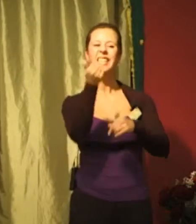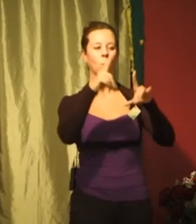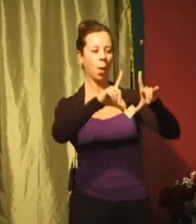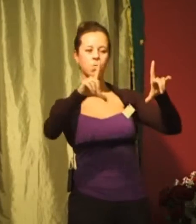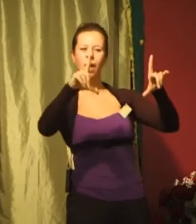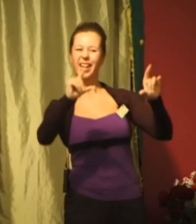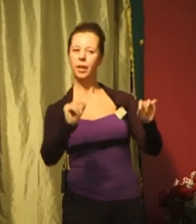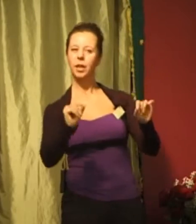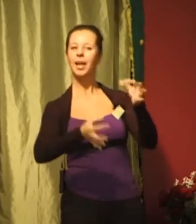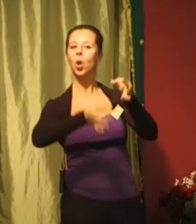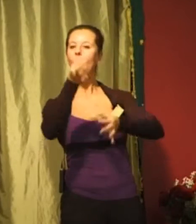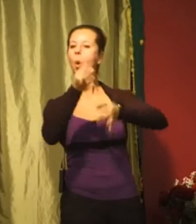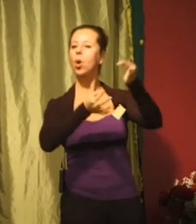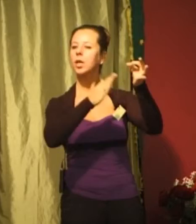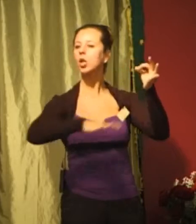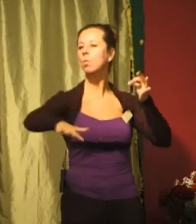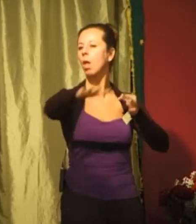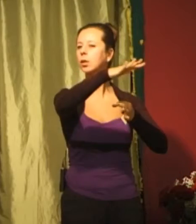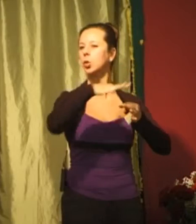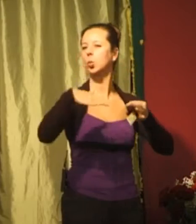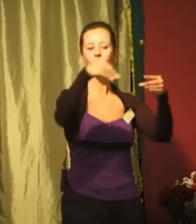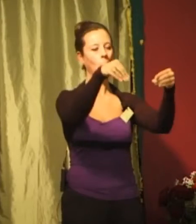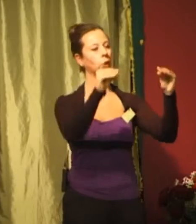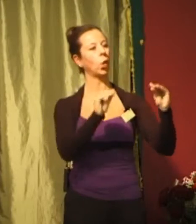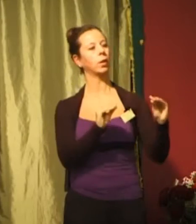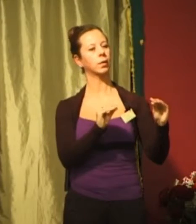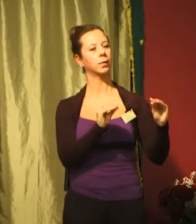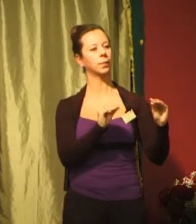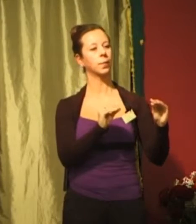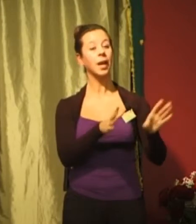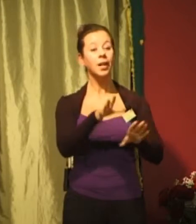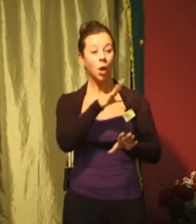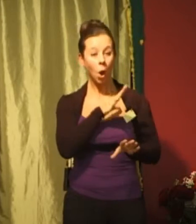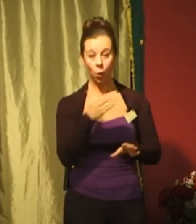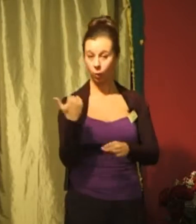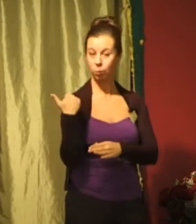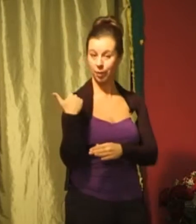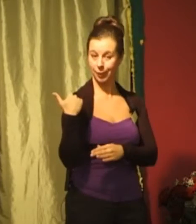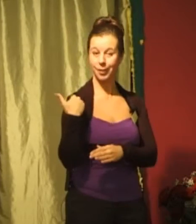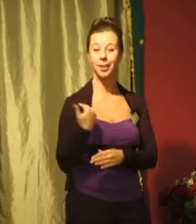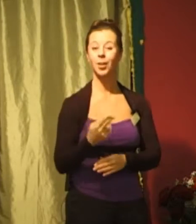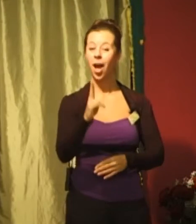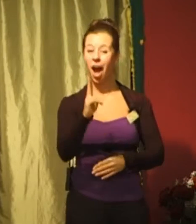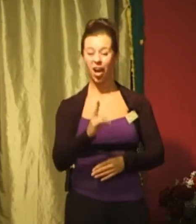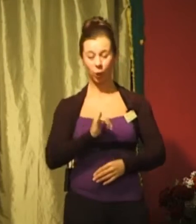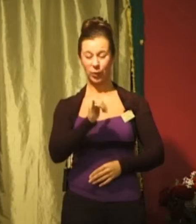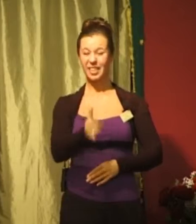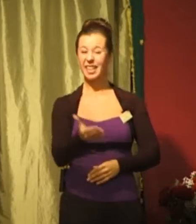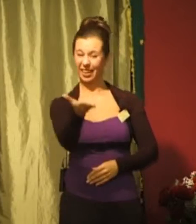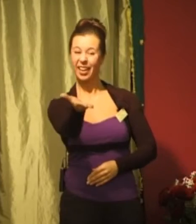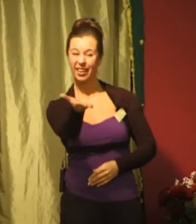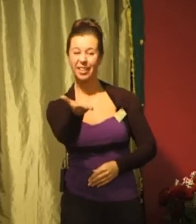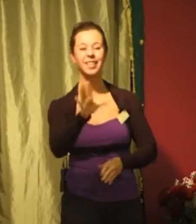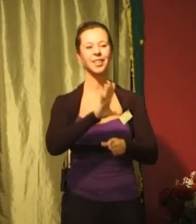En met het postume erevoorzitterschap voor de Toxicerius, net door de voorzitter pakket